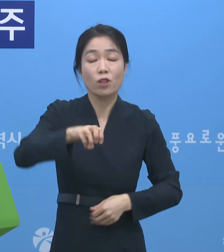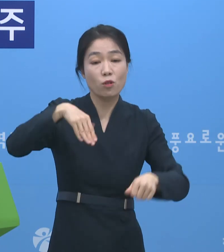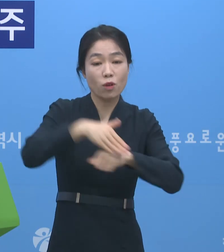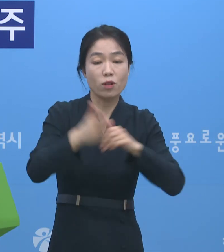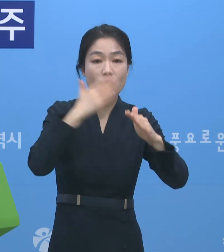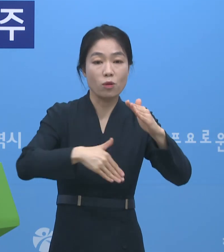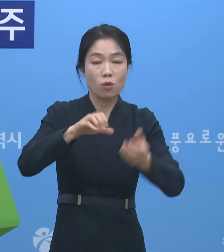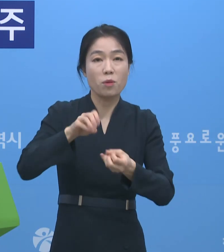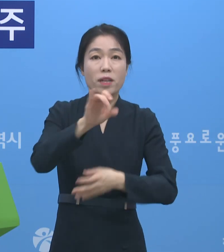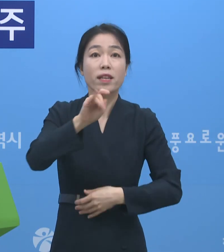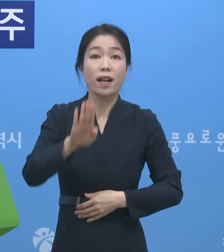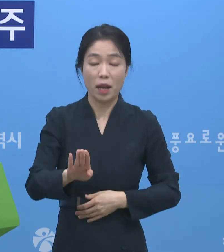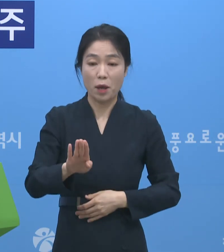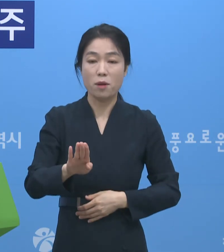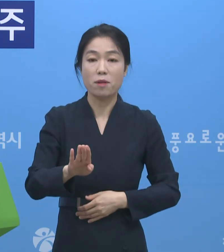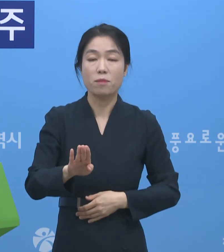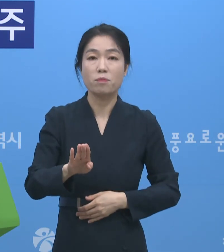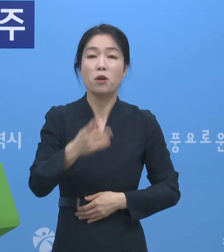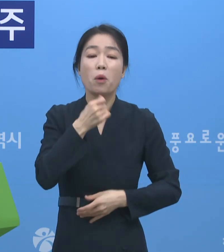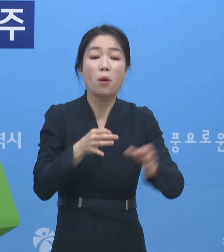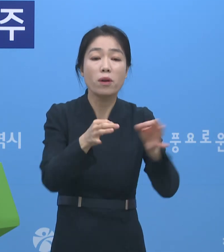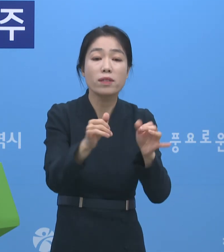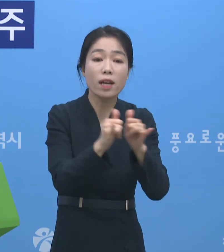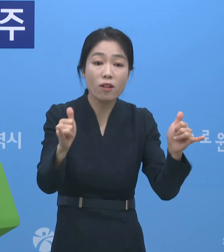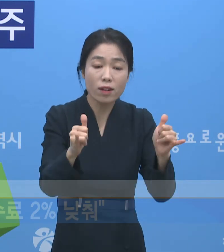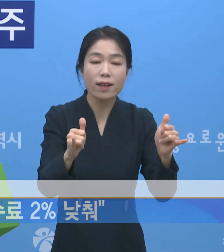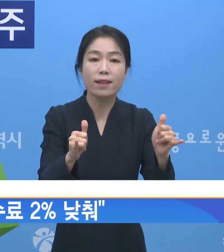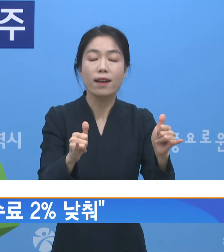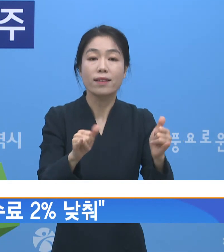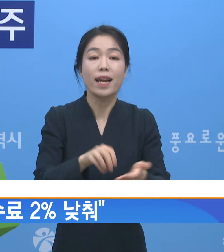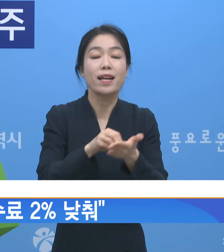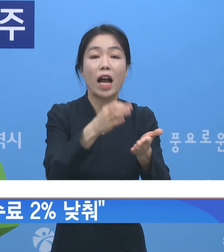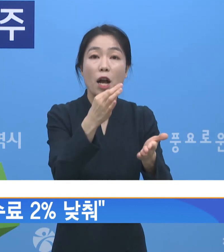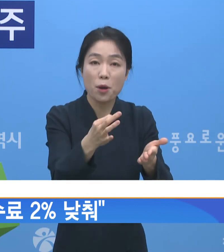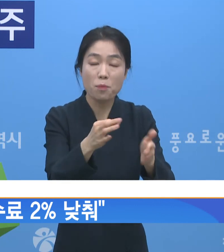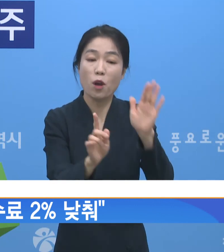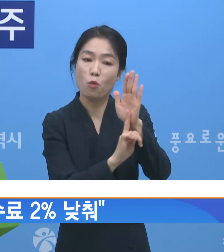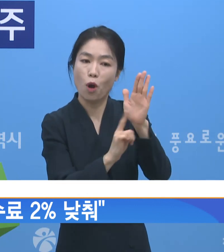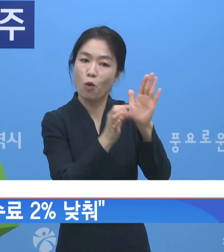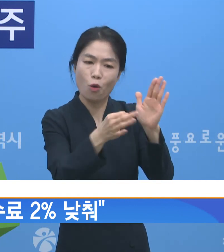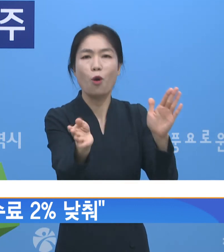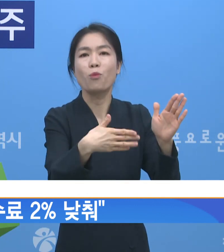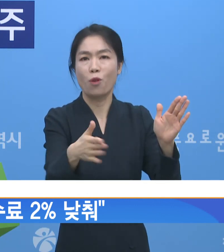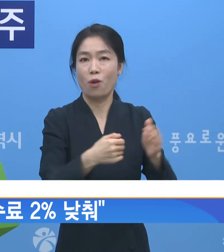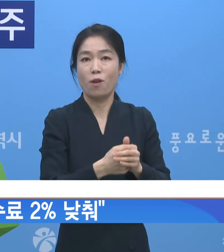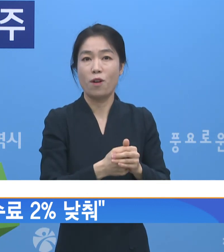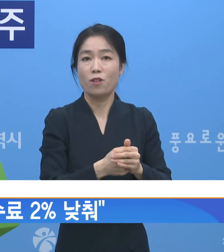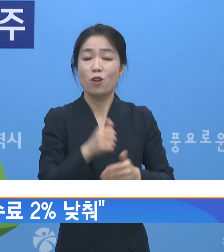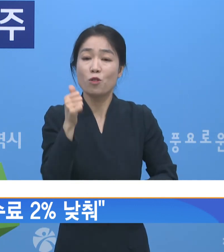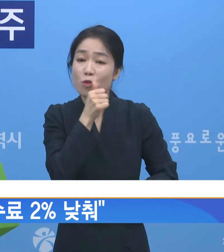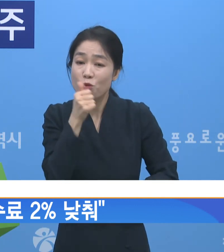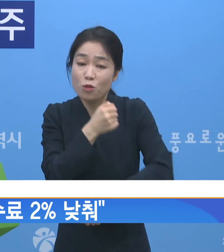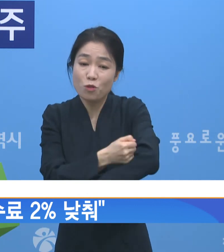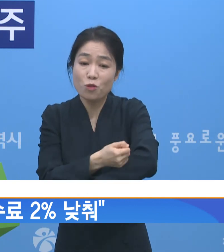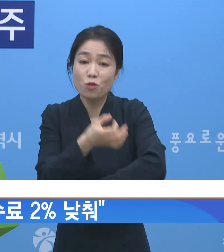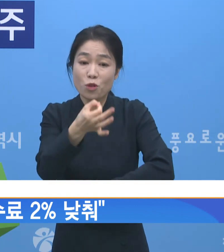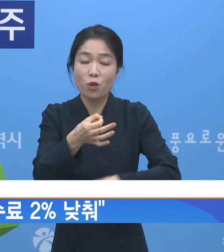광주형 공공배달앱은 소상공인들의 가입비와 광고료가 없고 중개